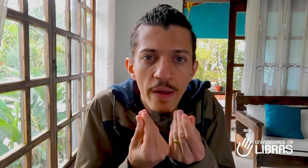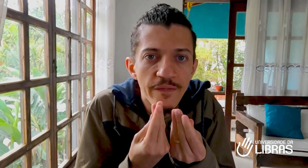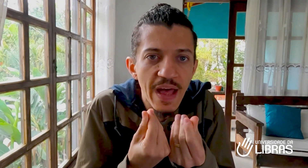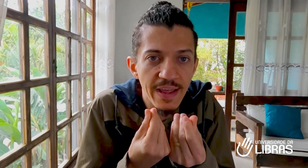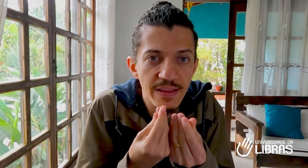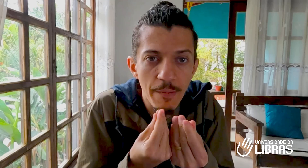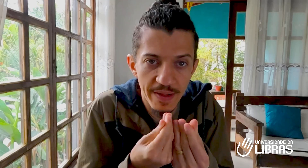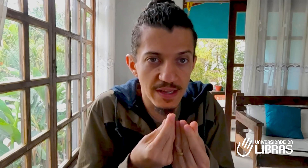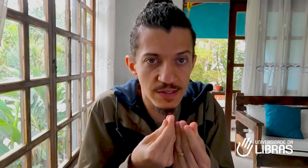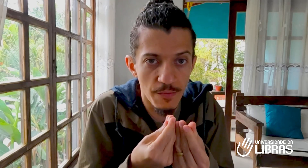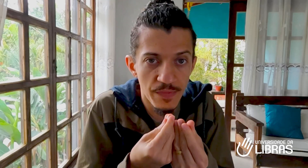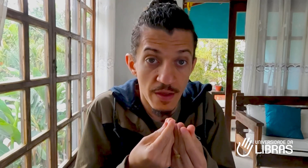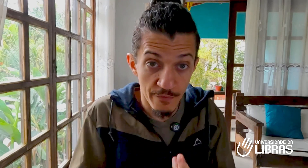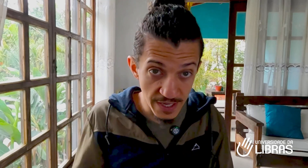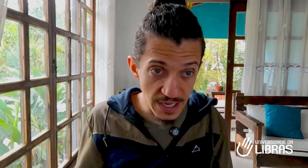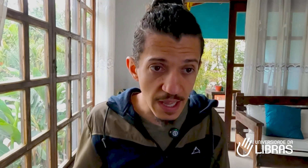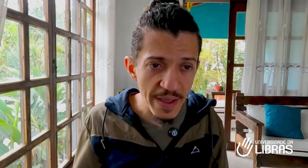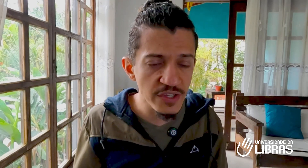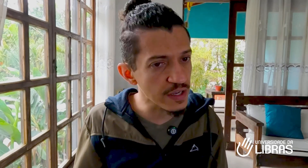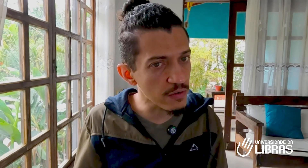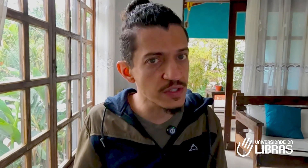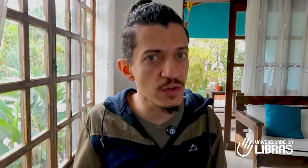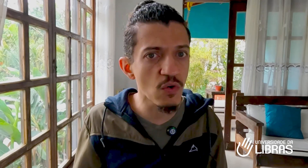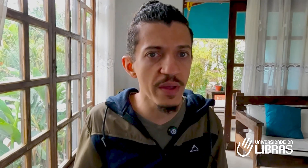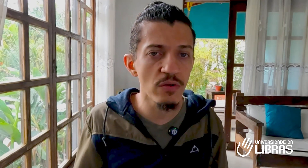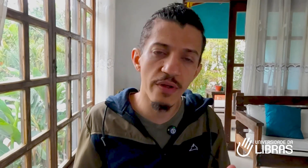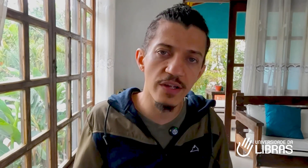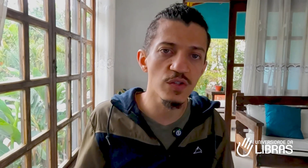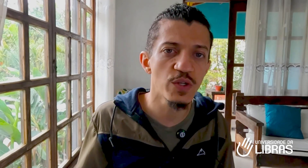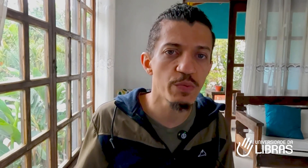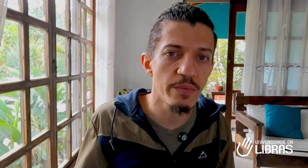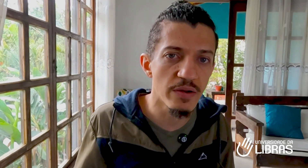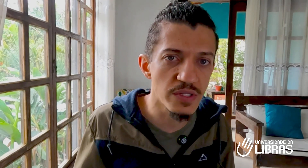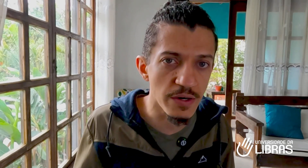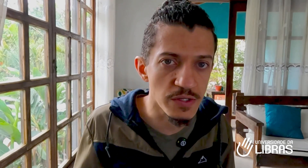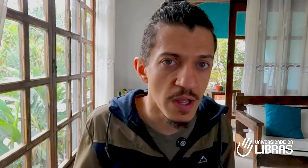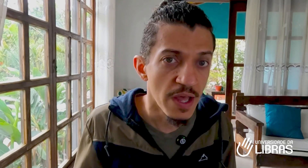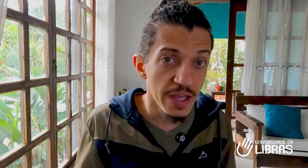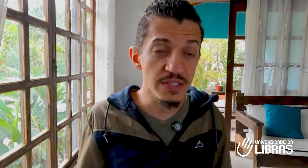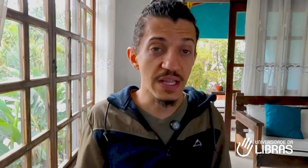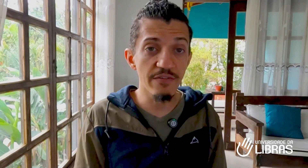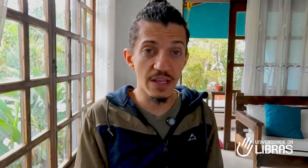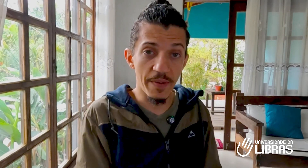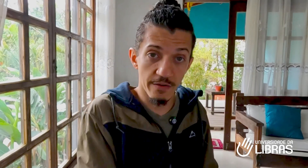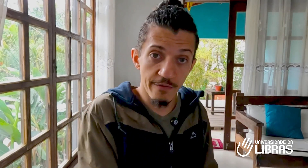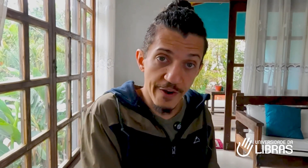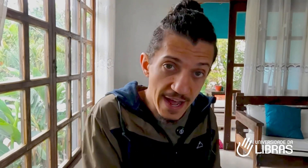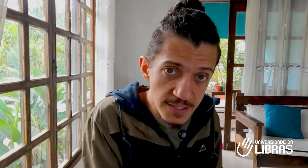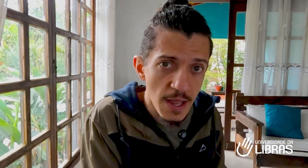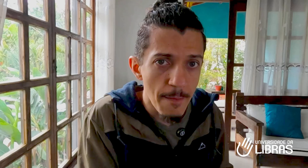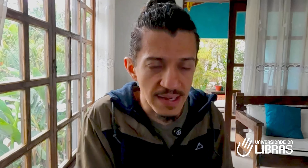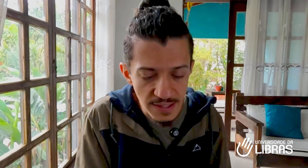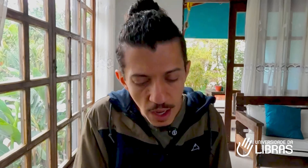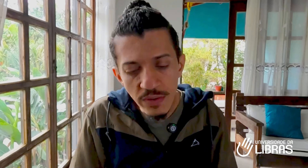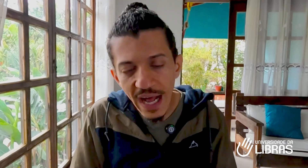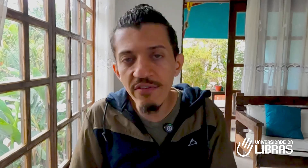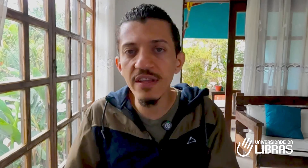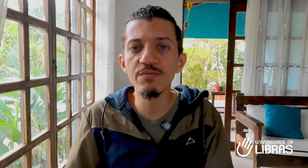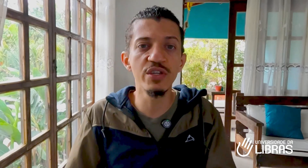na interpretação. Foi exatamente isso que aconteceu comigo durante os meus primeiros anos. Eu estava interpretando frases, mas não estava transmitindo